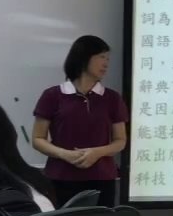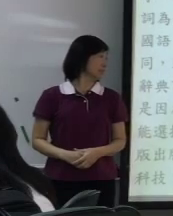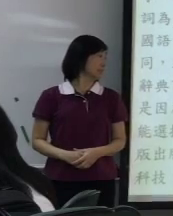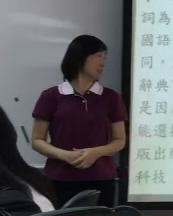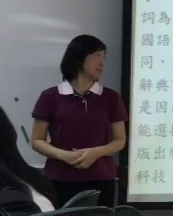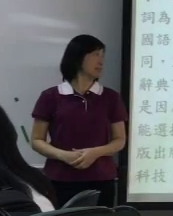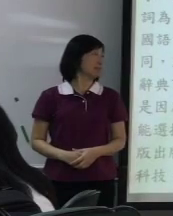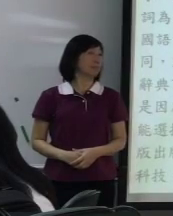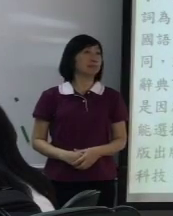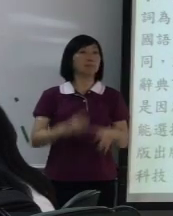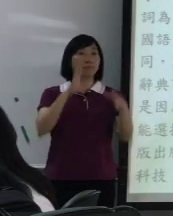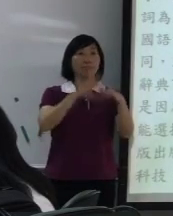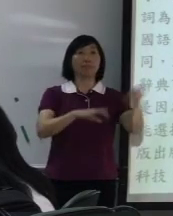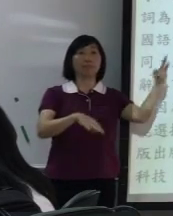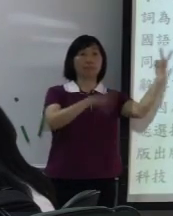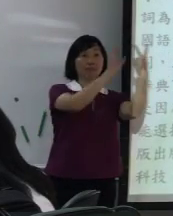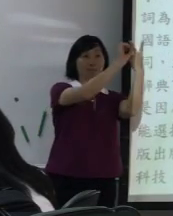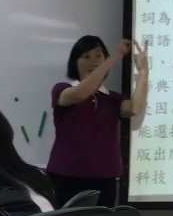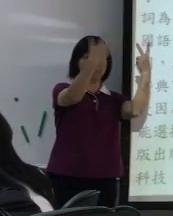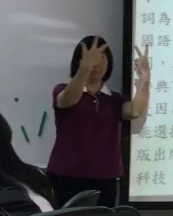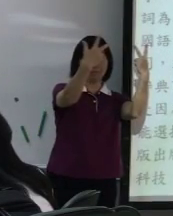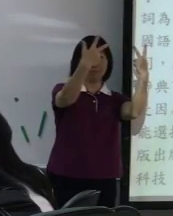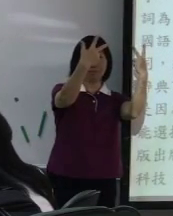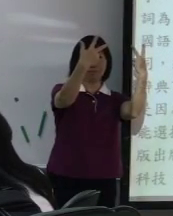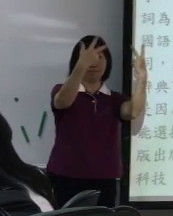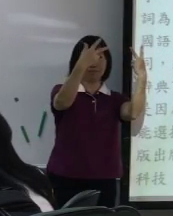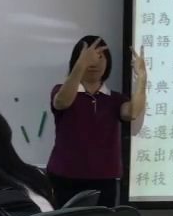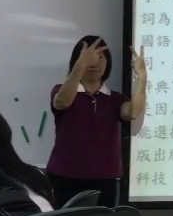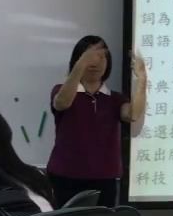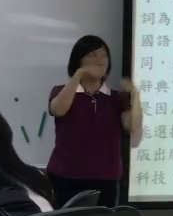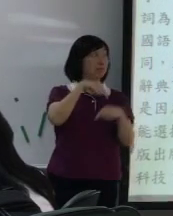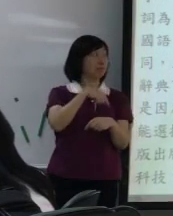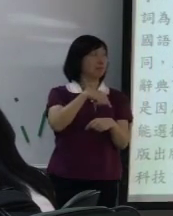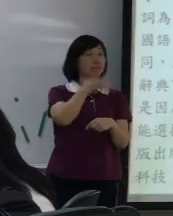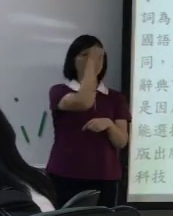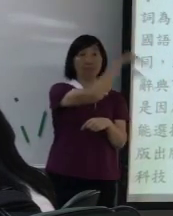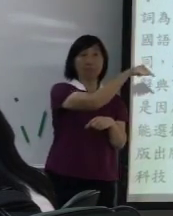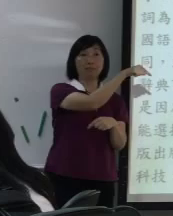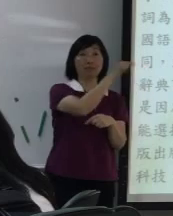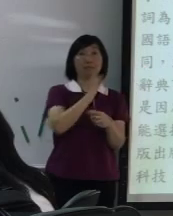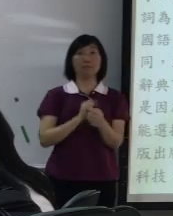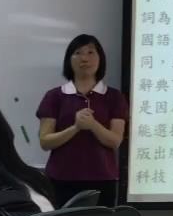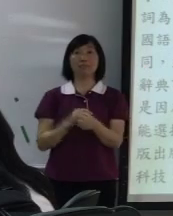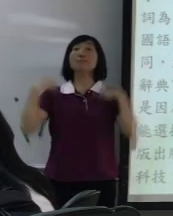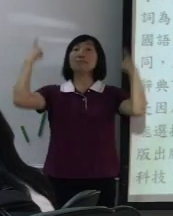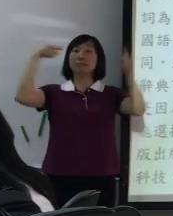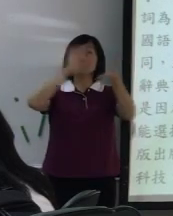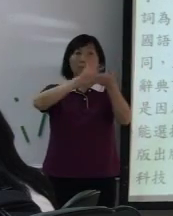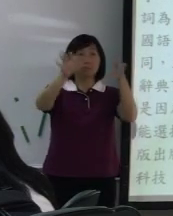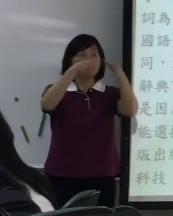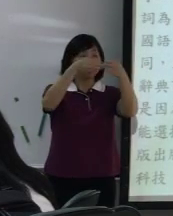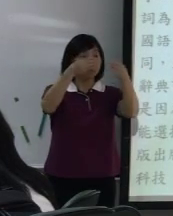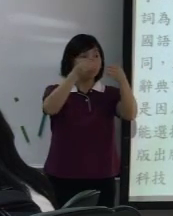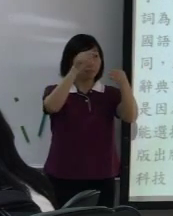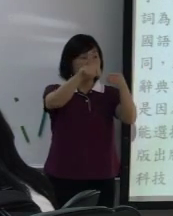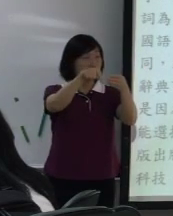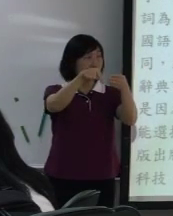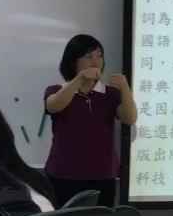这样一来啊，从2007年这一部常用手语词典